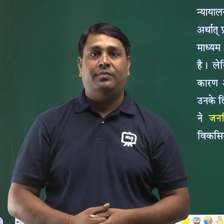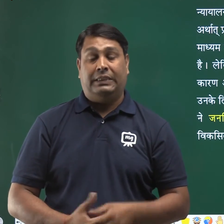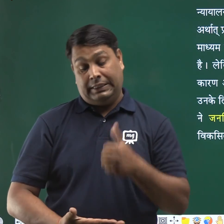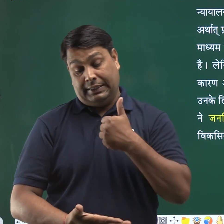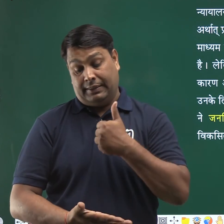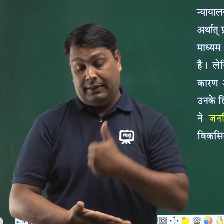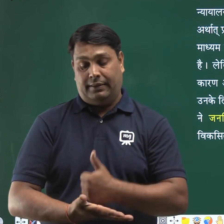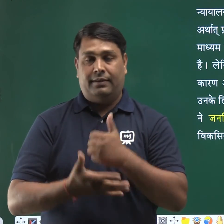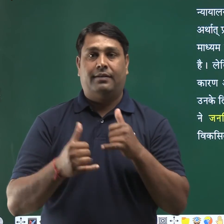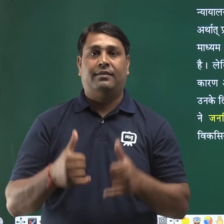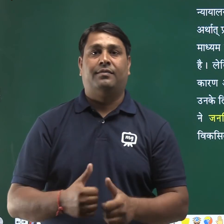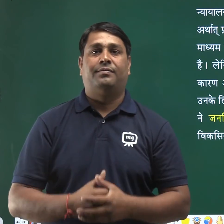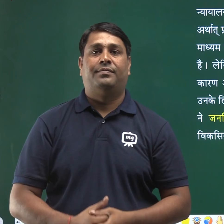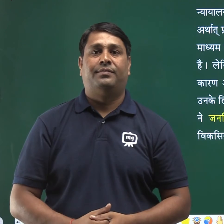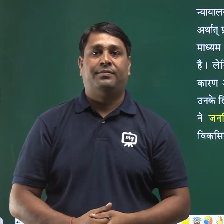अधिकार है।